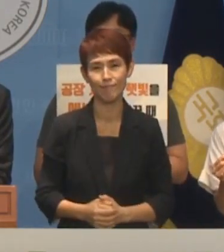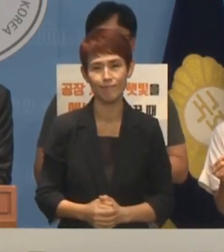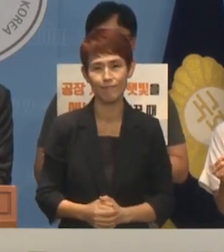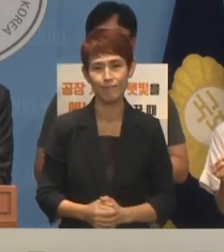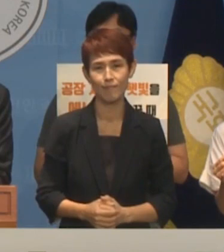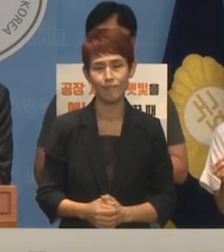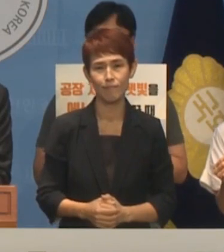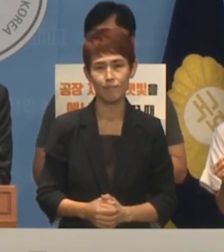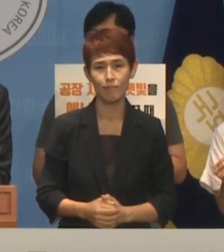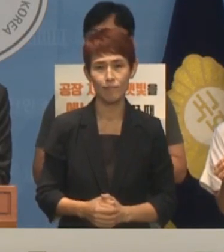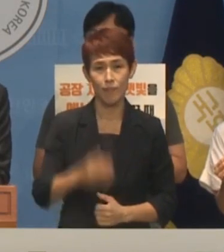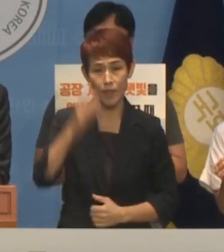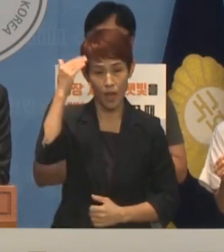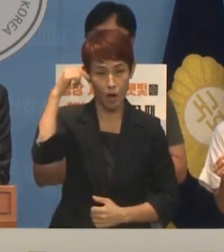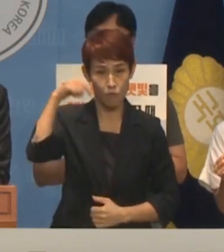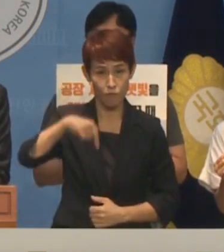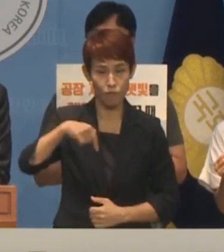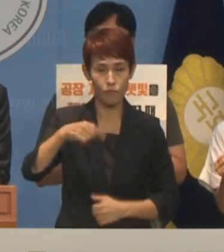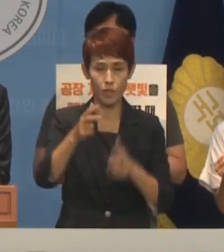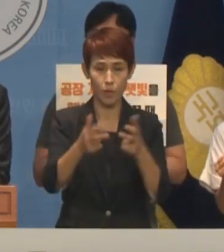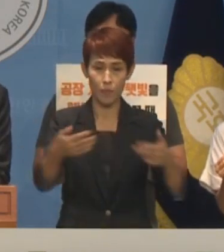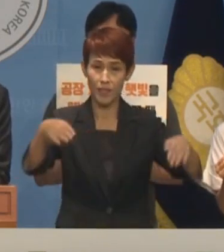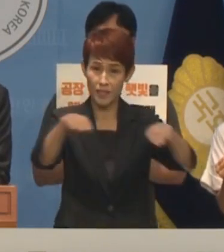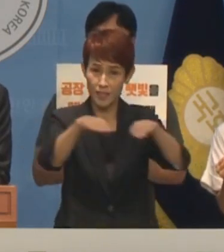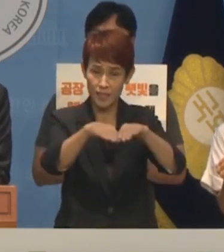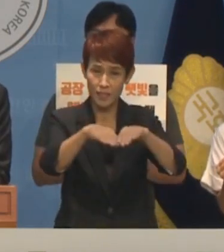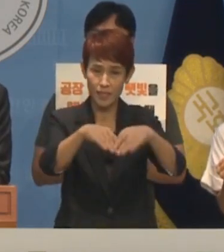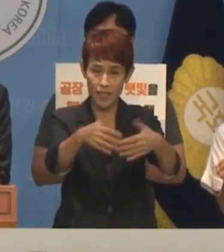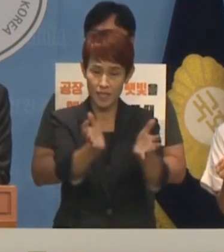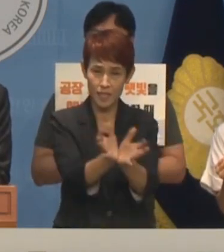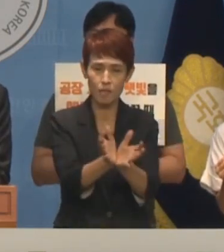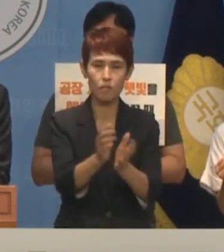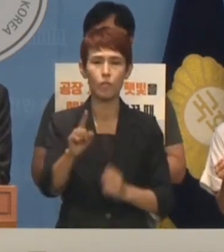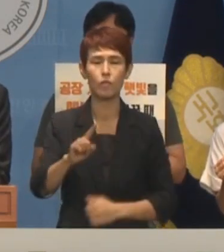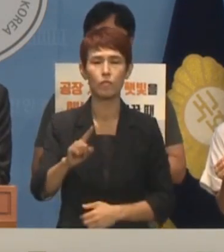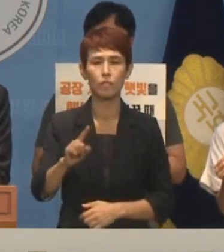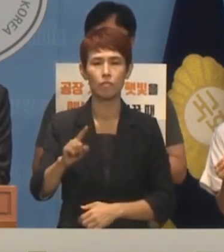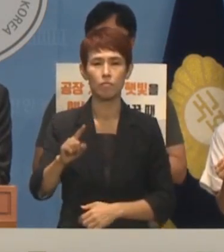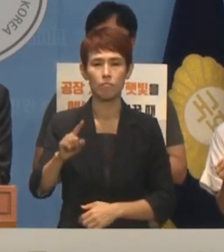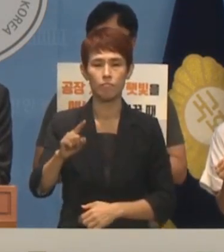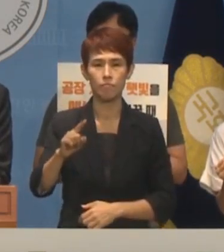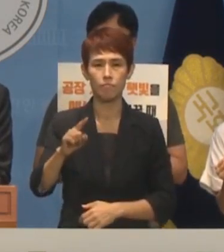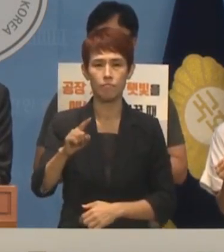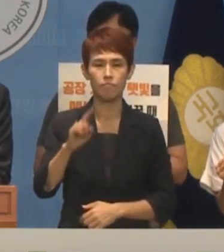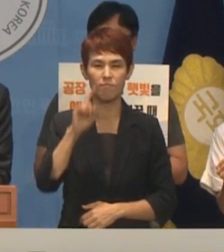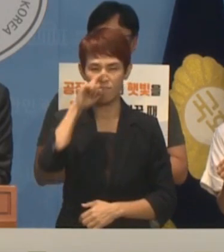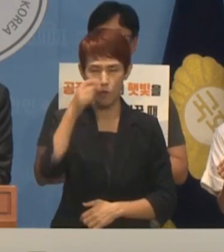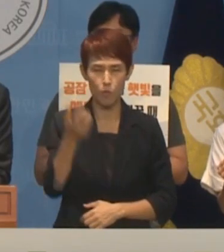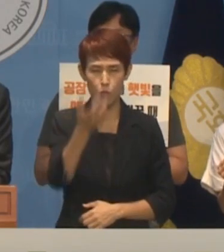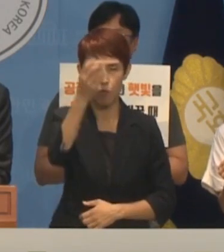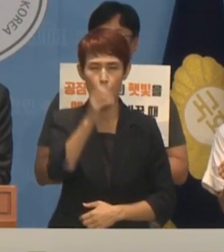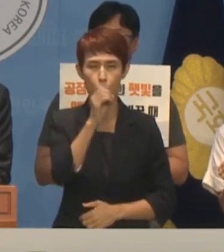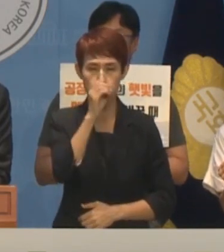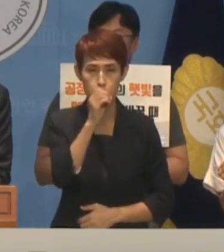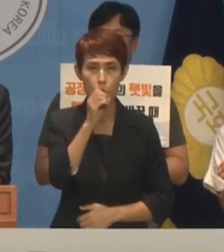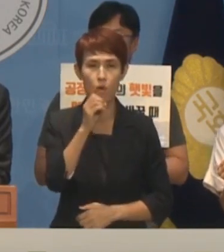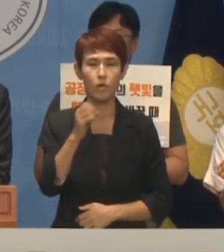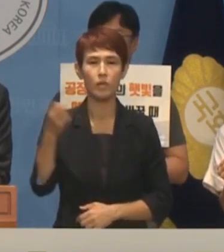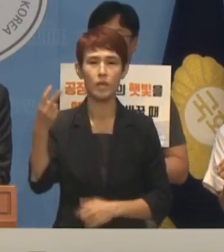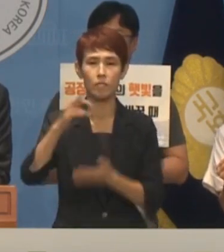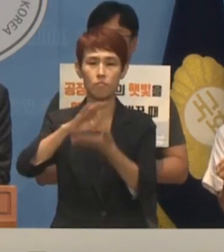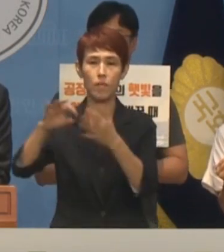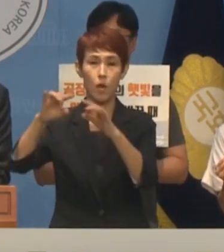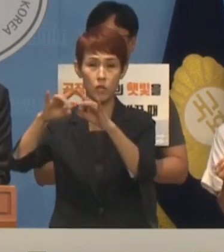이러한 상황에서 우리나라의 산업단지는 탄소 중립과 아리백과 같은 새로운 글로벌 질서에 대응하는